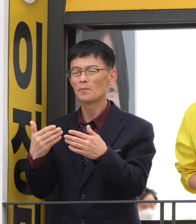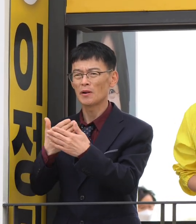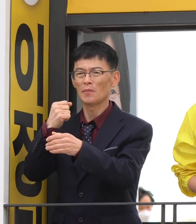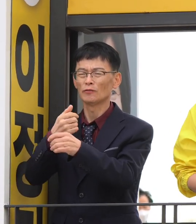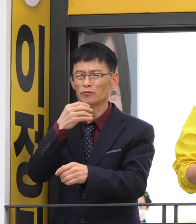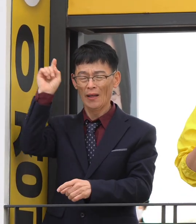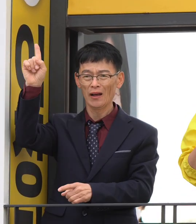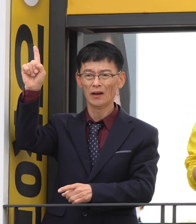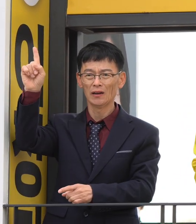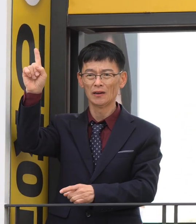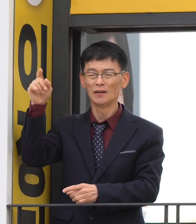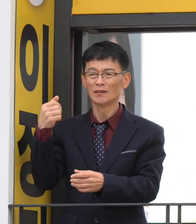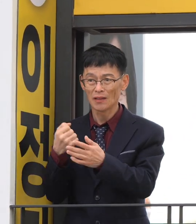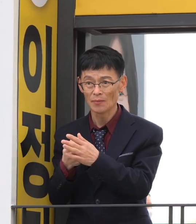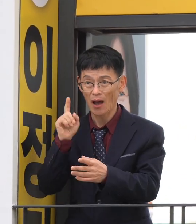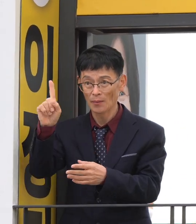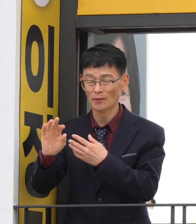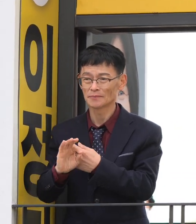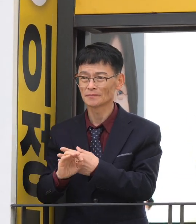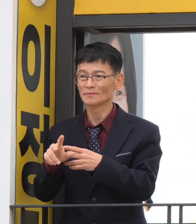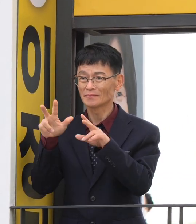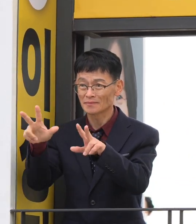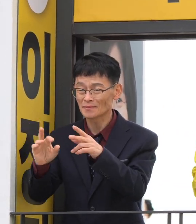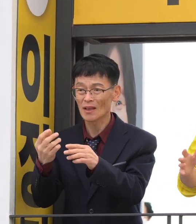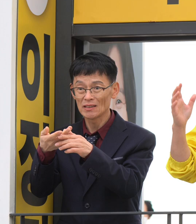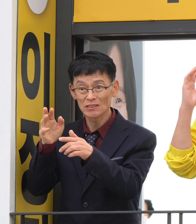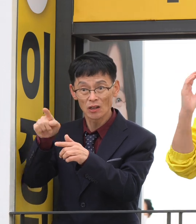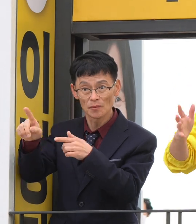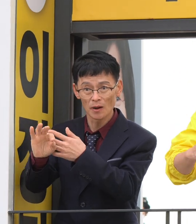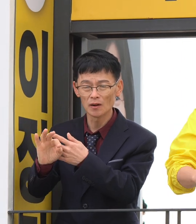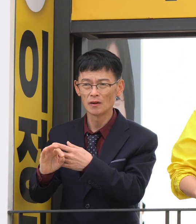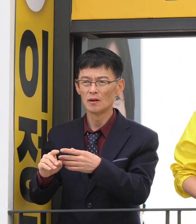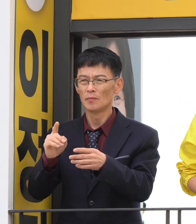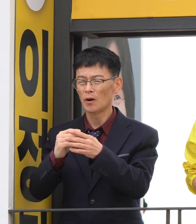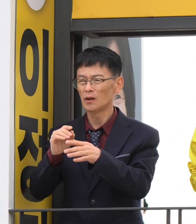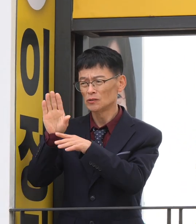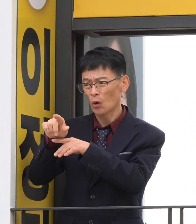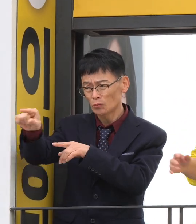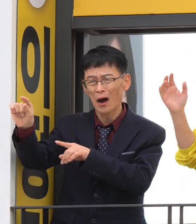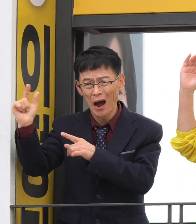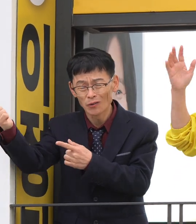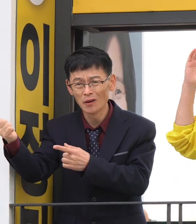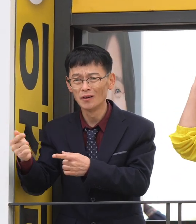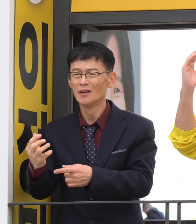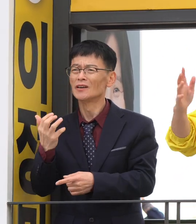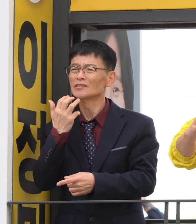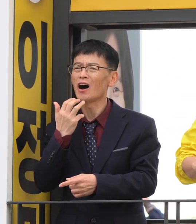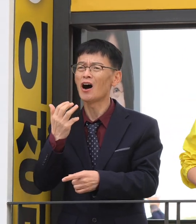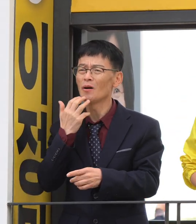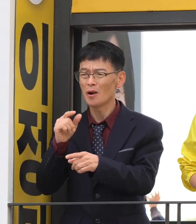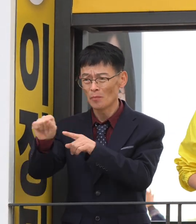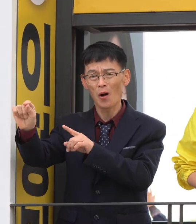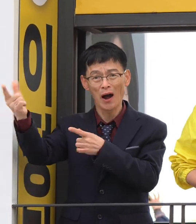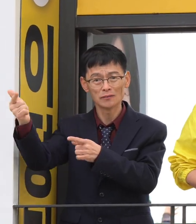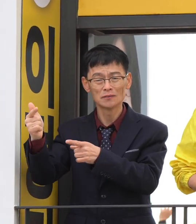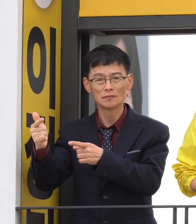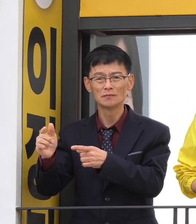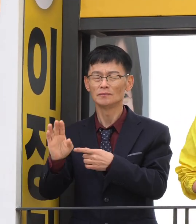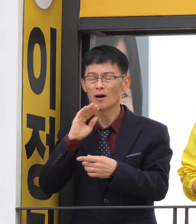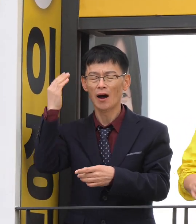만드는 꿈, 그래서 이제 인천이 총구석도 아니고 서울의 변방도